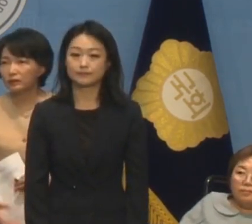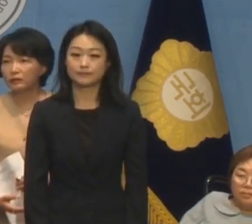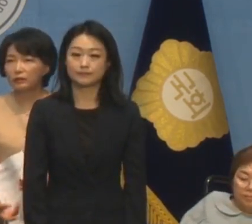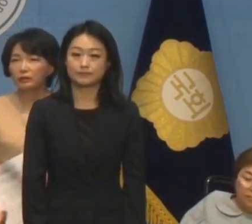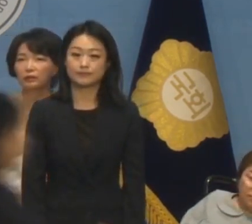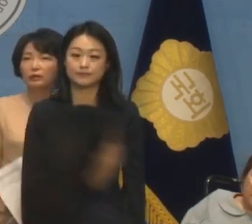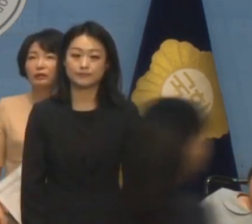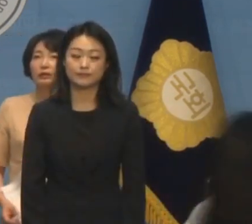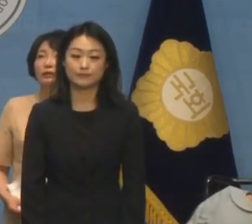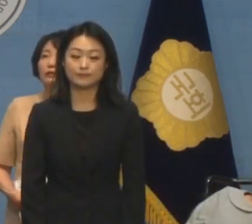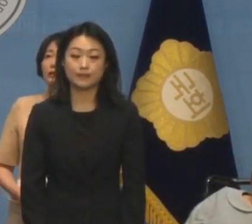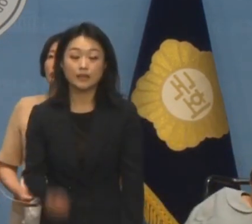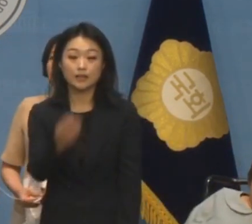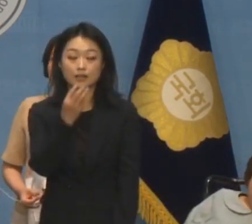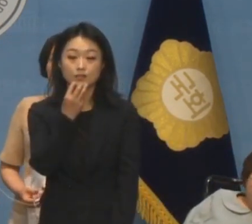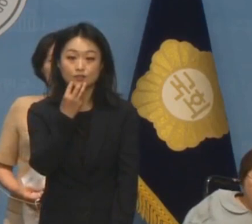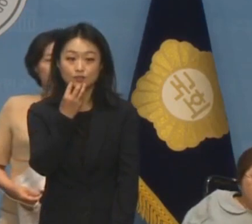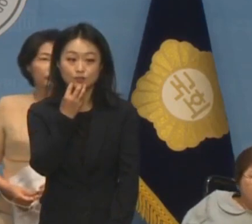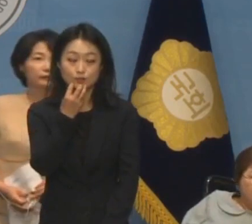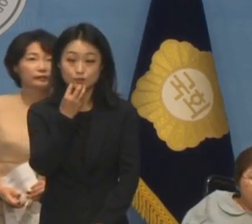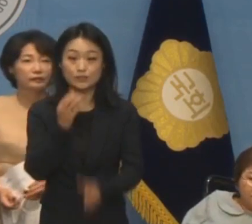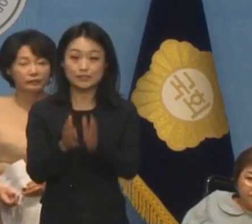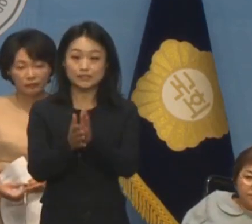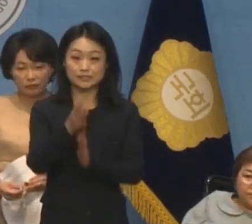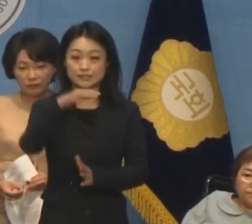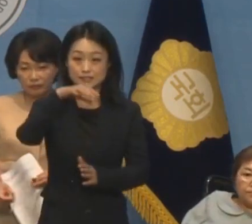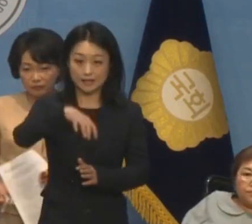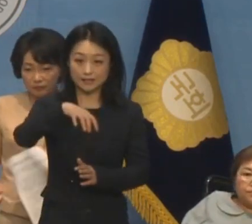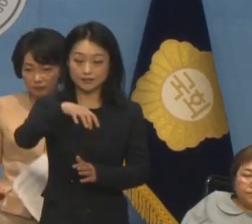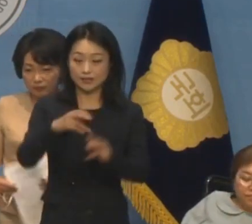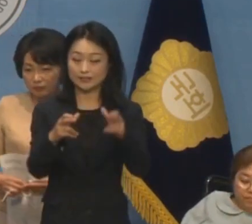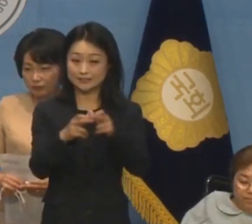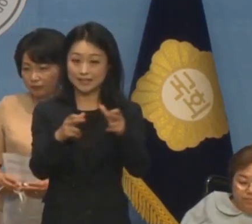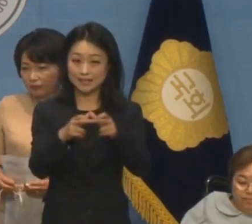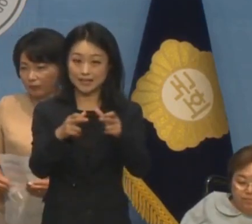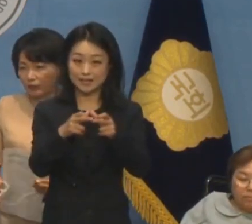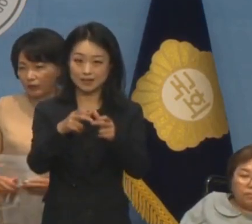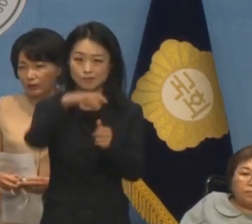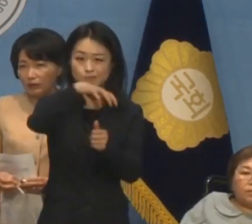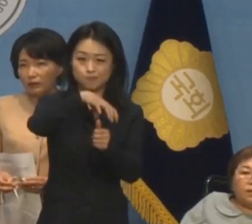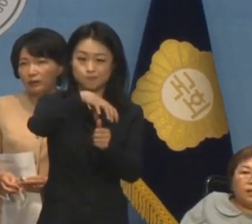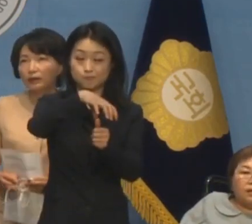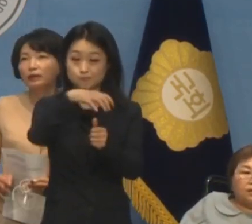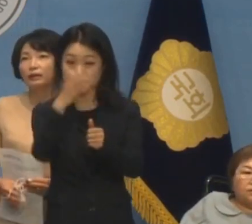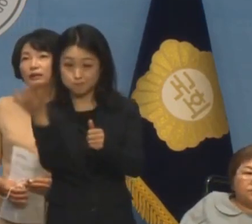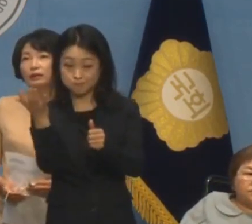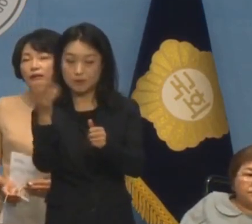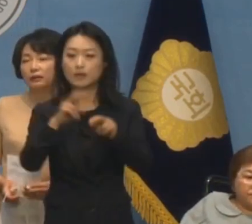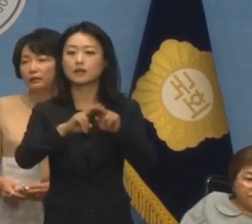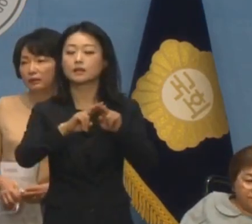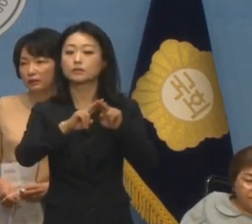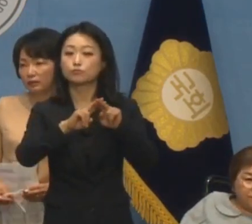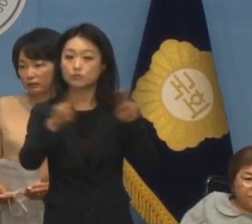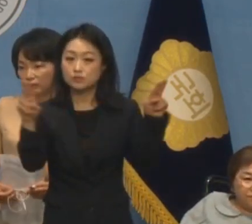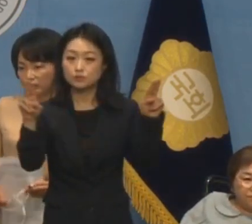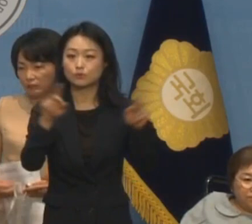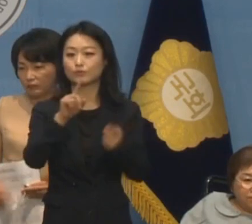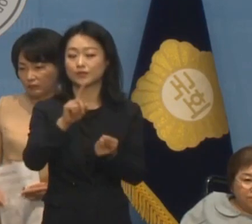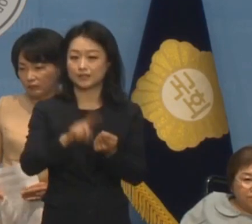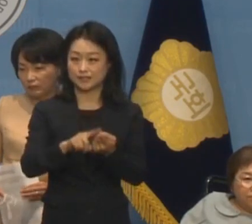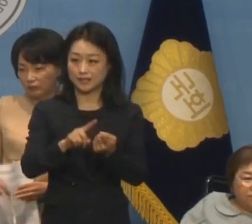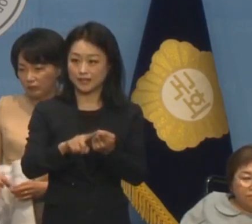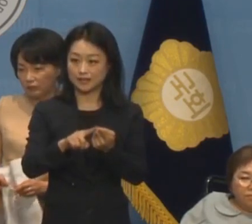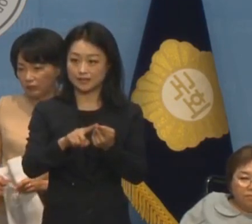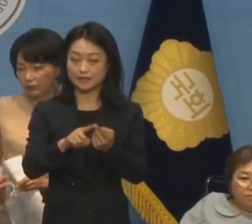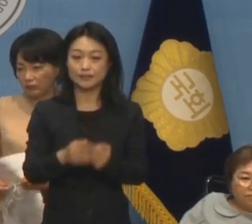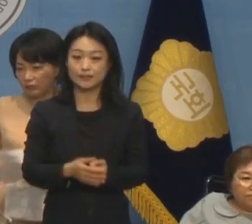네. 서울시 탈시설 지원조례 폐지를 우려하는 유엔 장애인 권리위원회 성명 환영 기자회견을